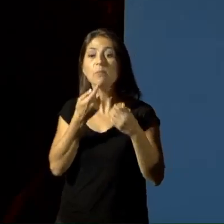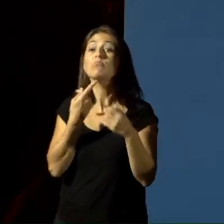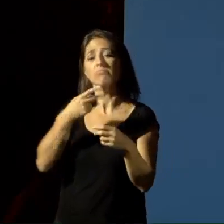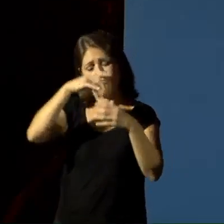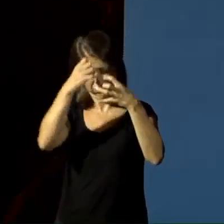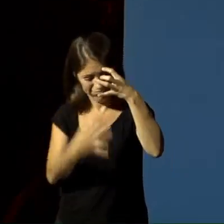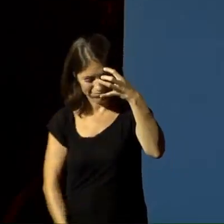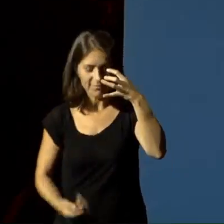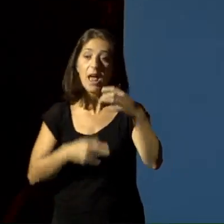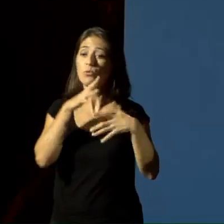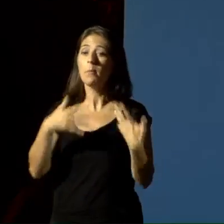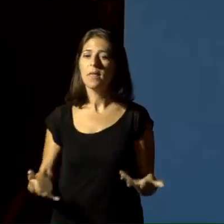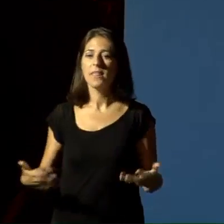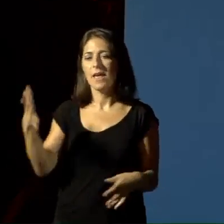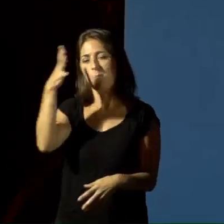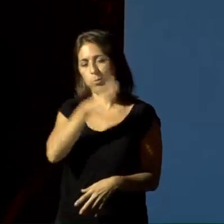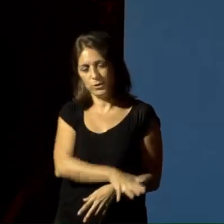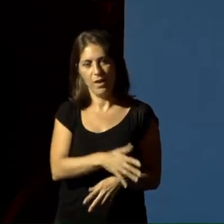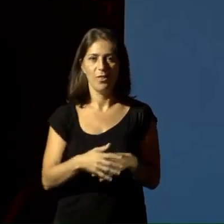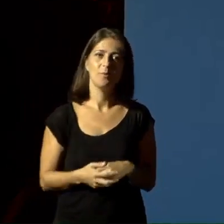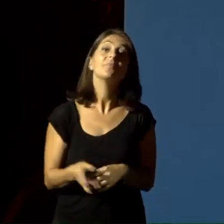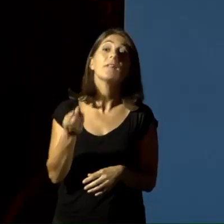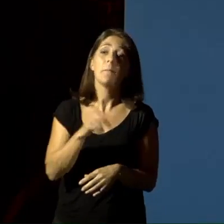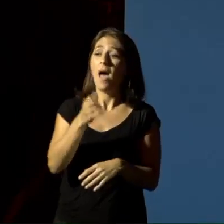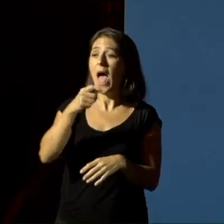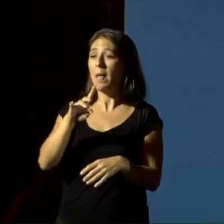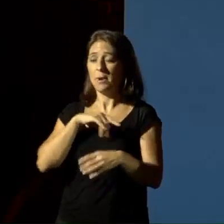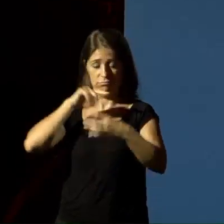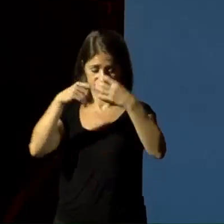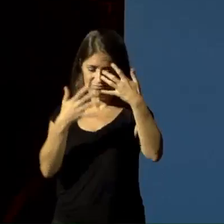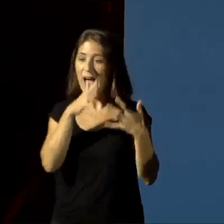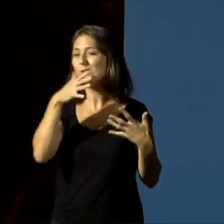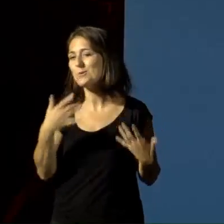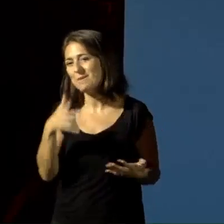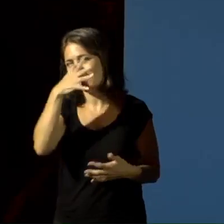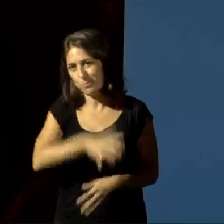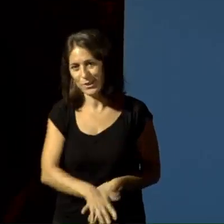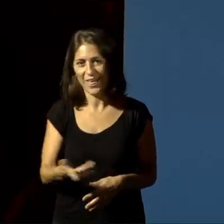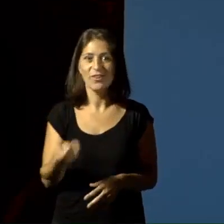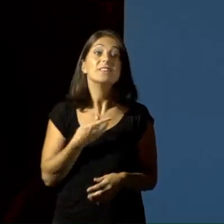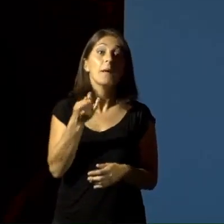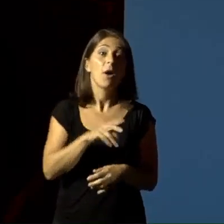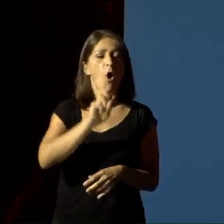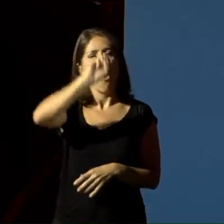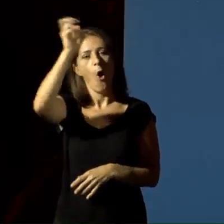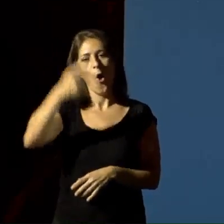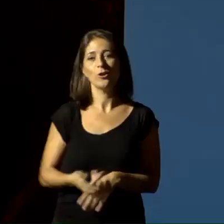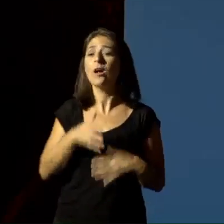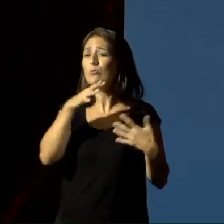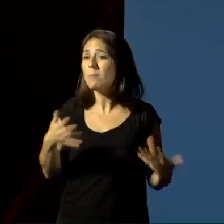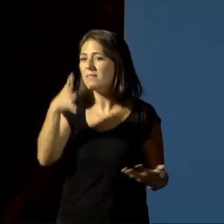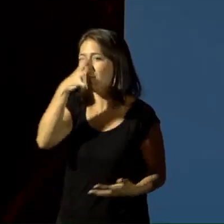influencias, caso Pokémon, Estado procesal. Albino Fernández, Estado procesal. Julio Flores, Estado